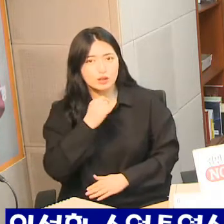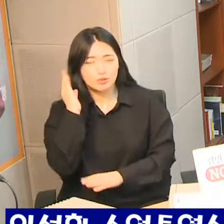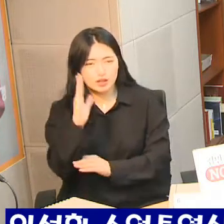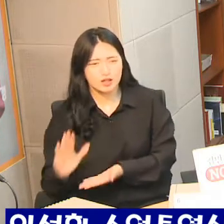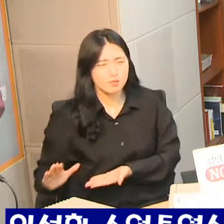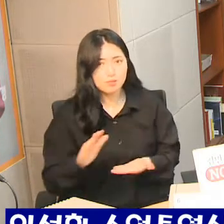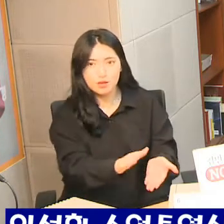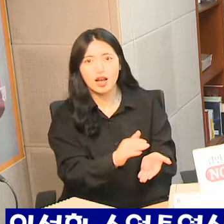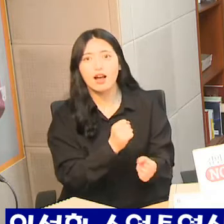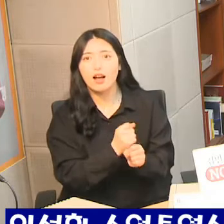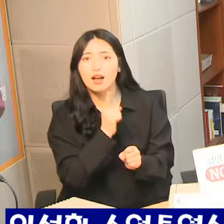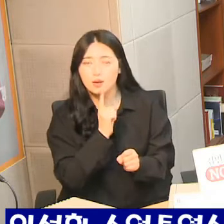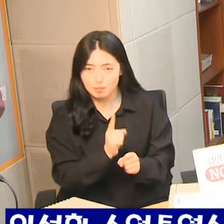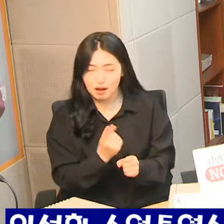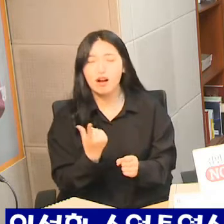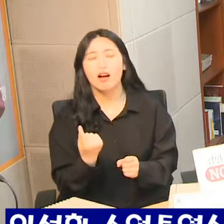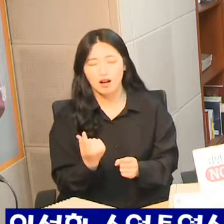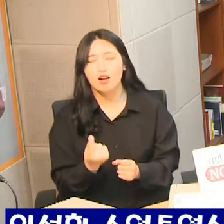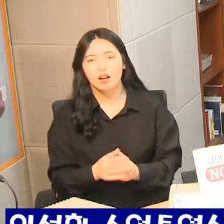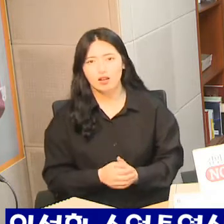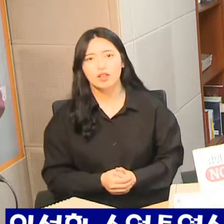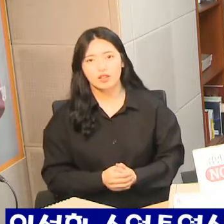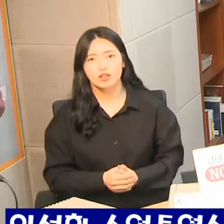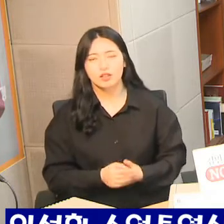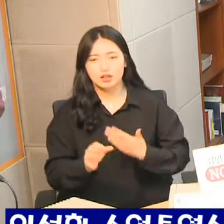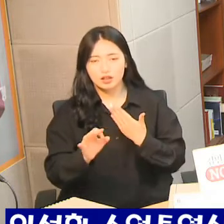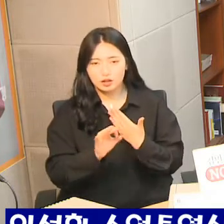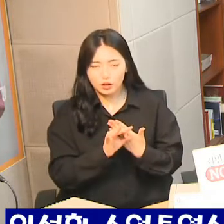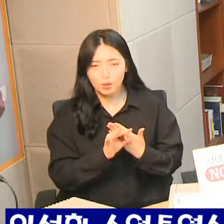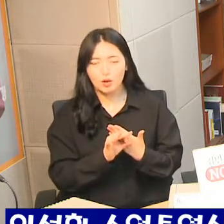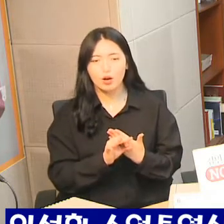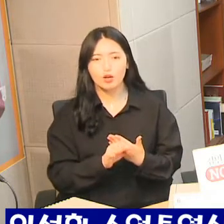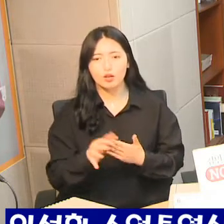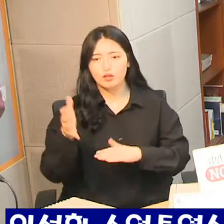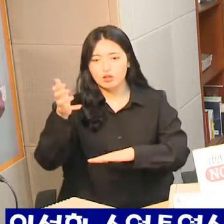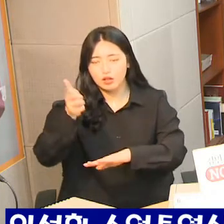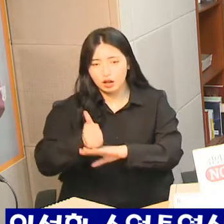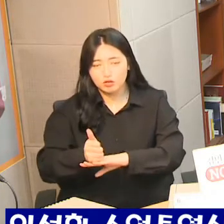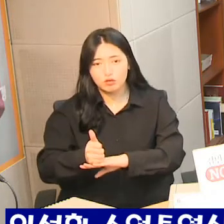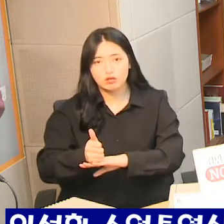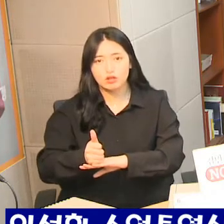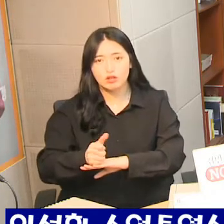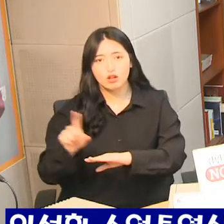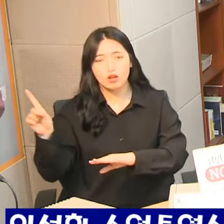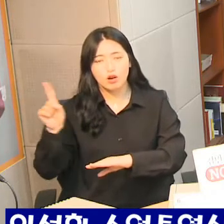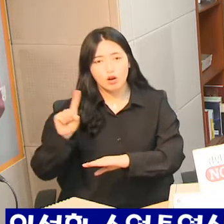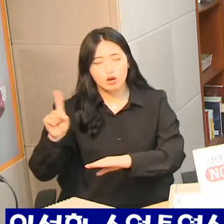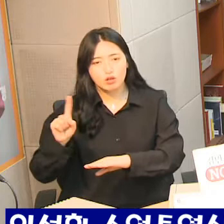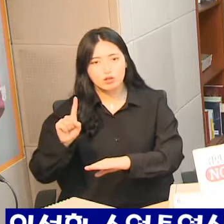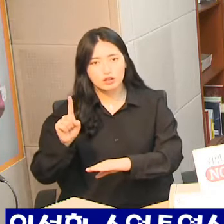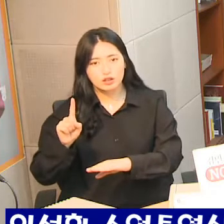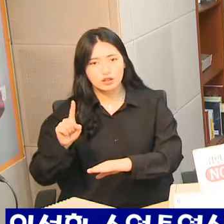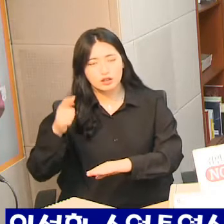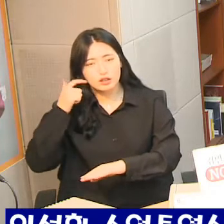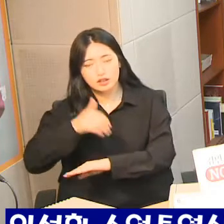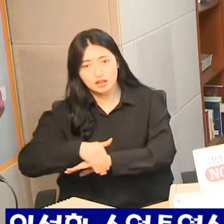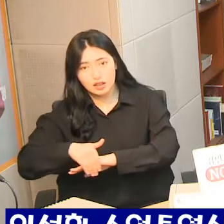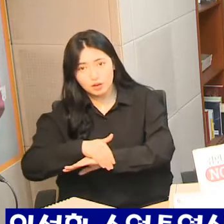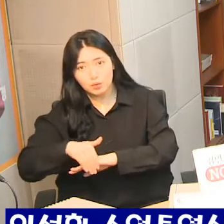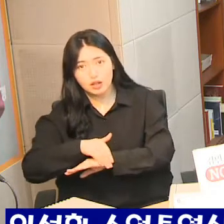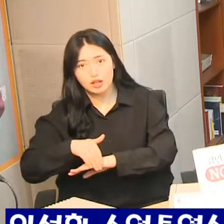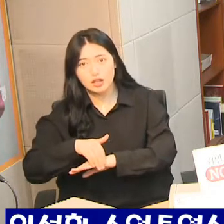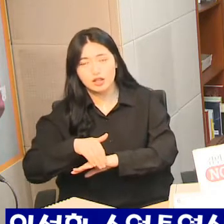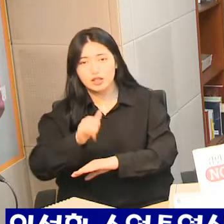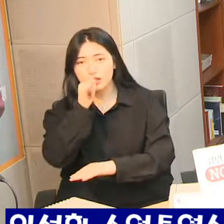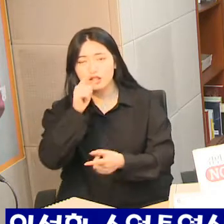하라 결론을. 그러면은 그 부분을 하면서 이제 뒤에 어떤 그림들이 나올 것인지가 개요표, 즉